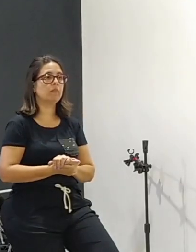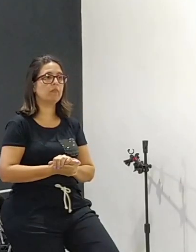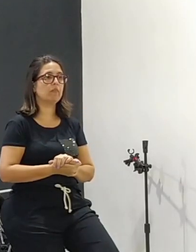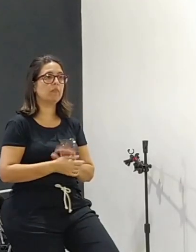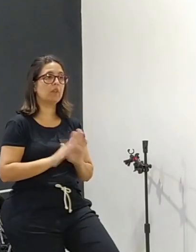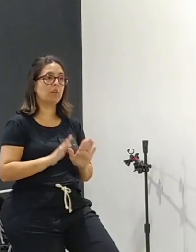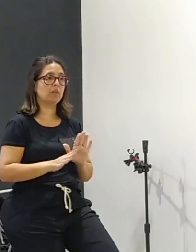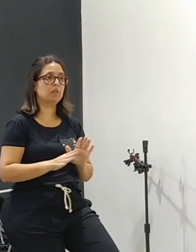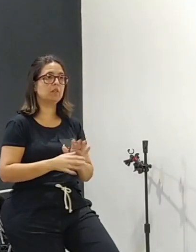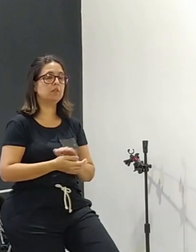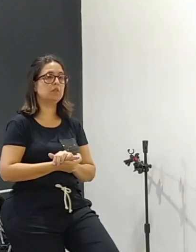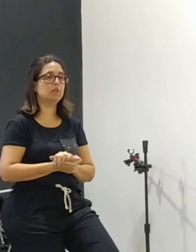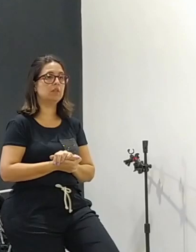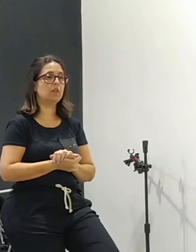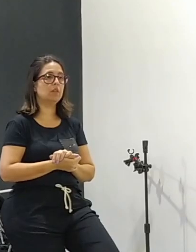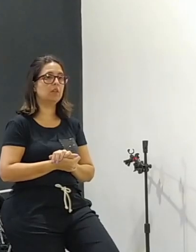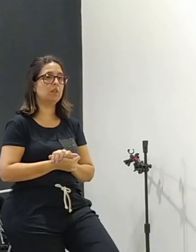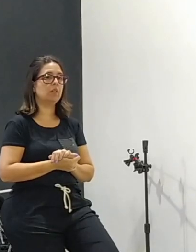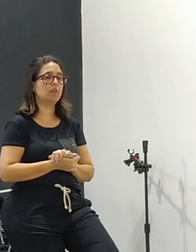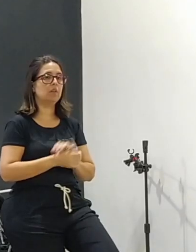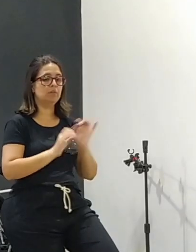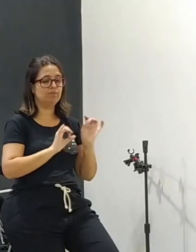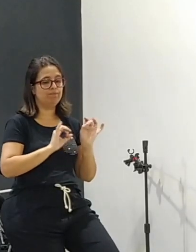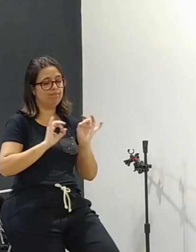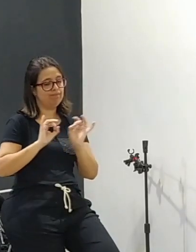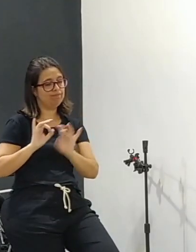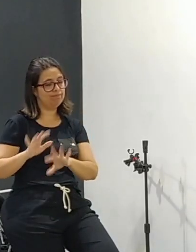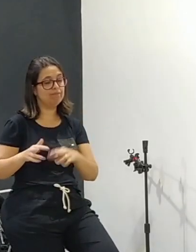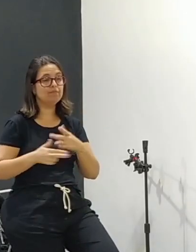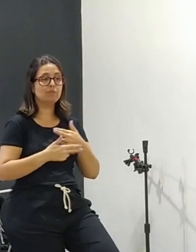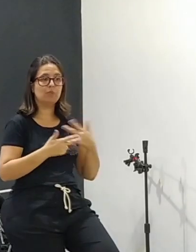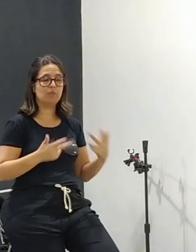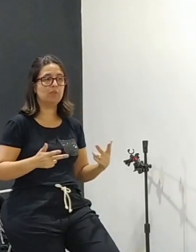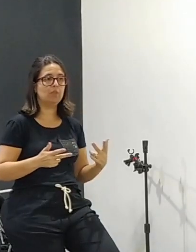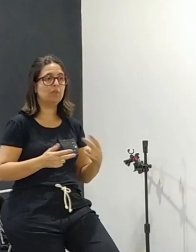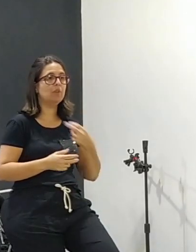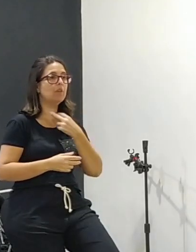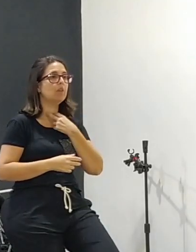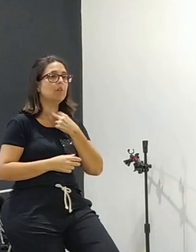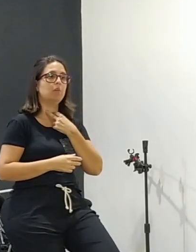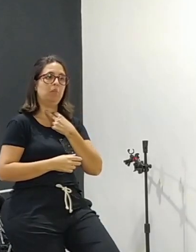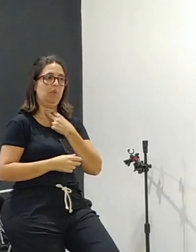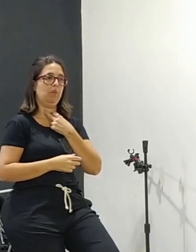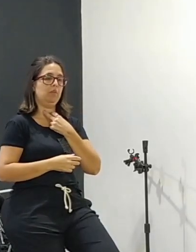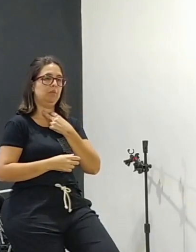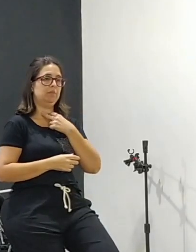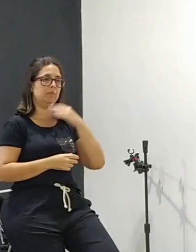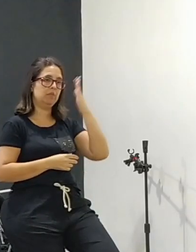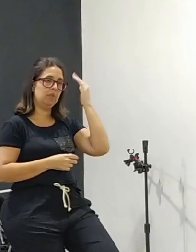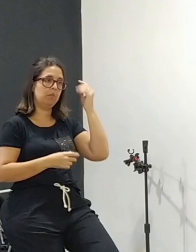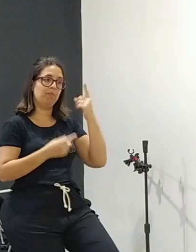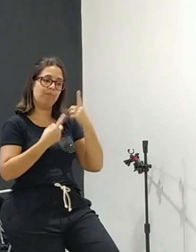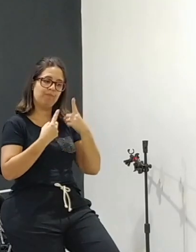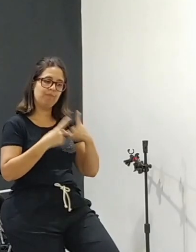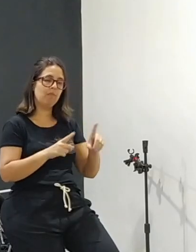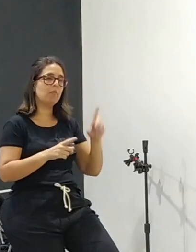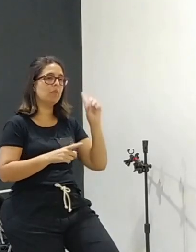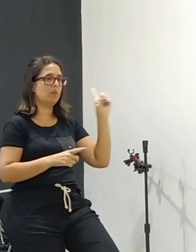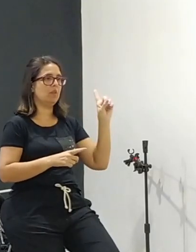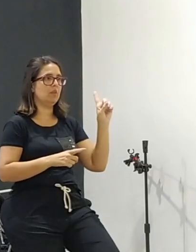deixar de fazer coisas que eu gostaria de fazer, mas por saber que isso é contra Deus, eu não vou fazer